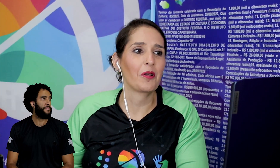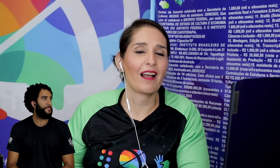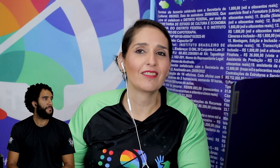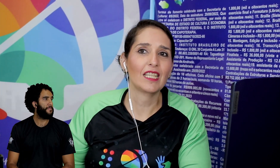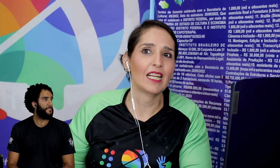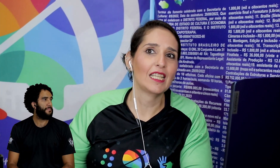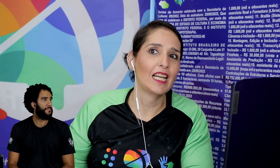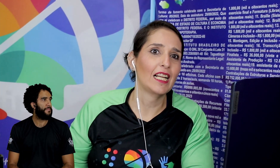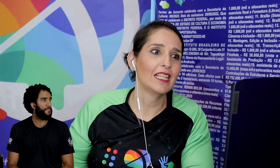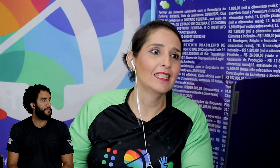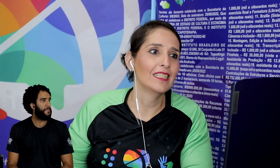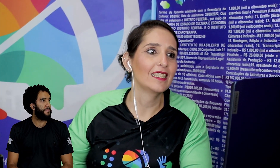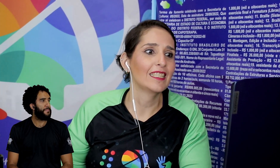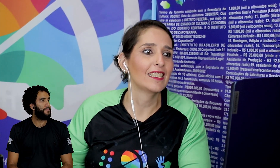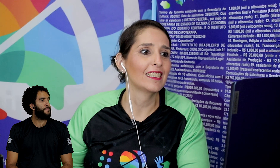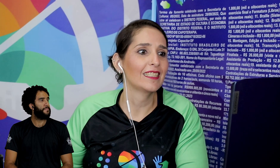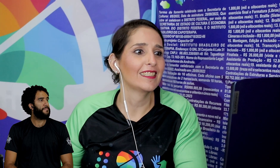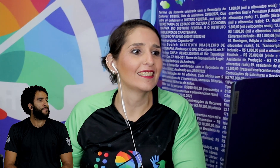Vamos colocar você na tela.